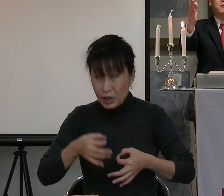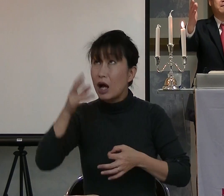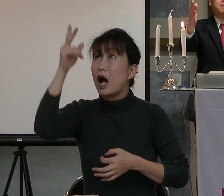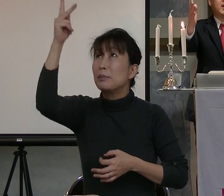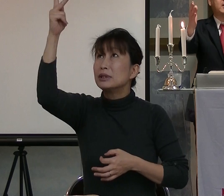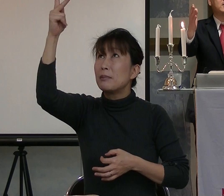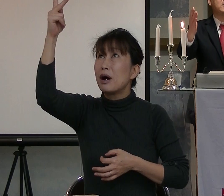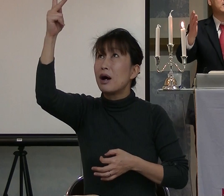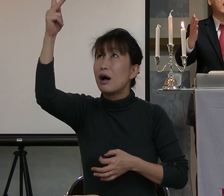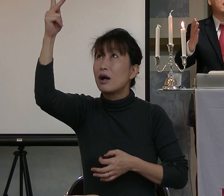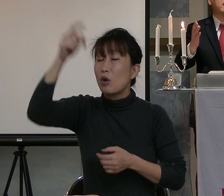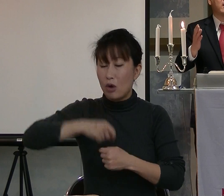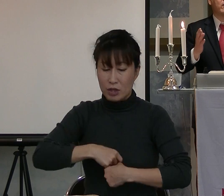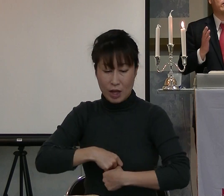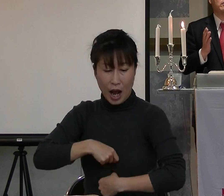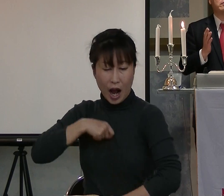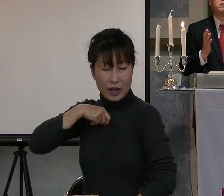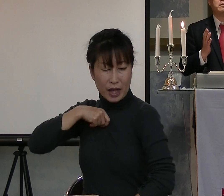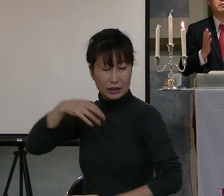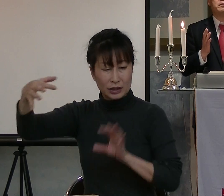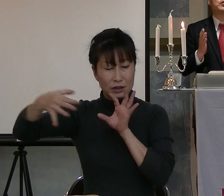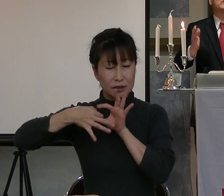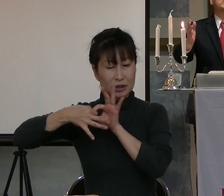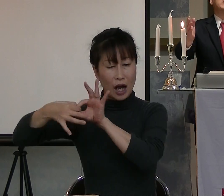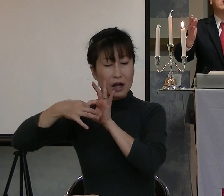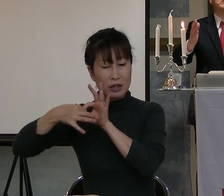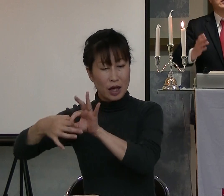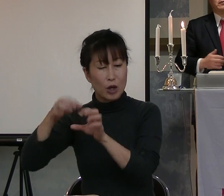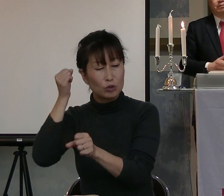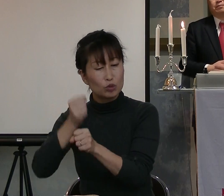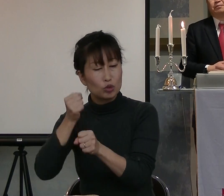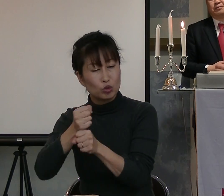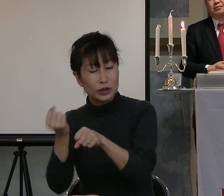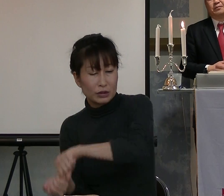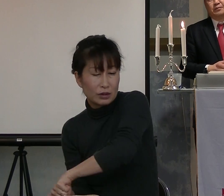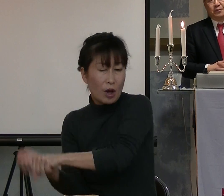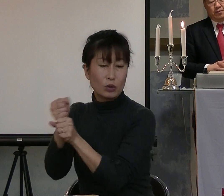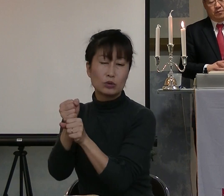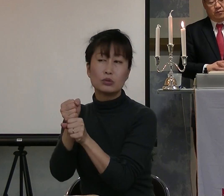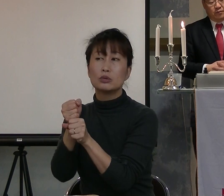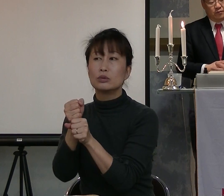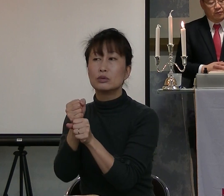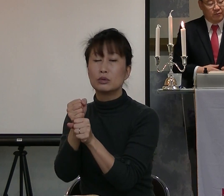と正しい関係を作り直す、